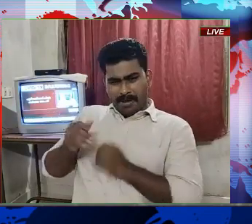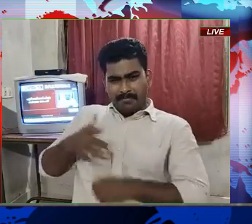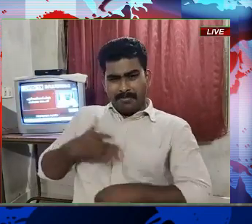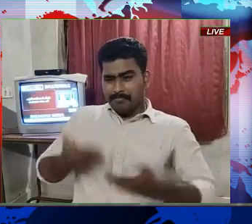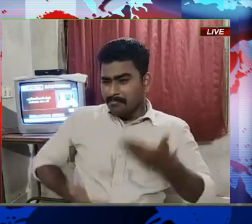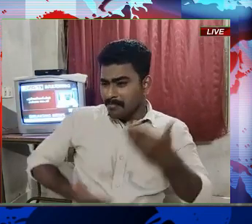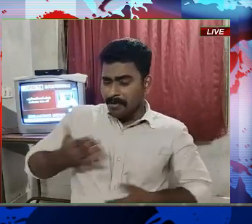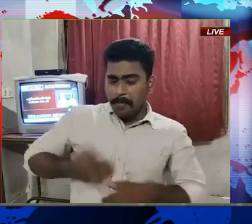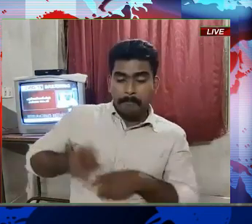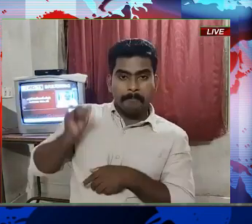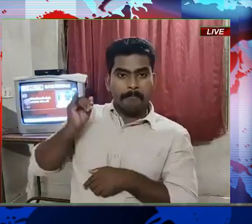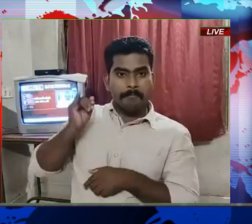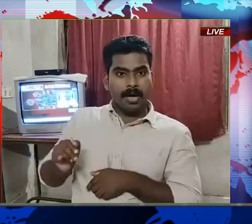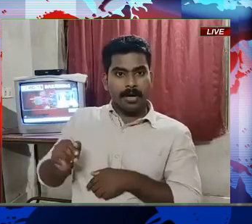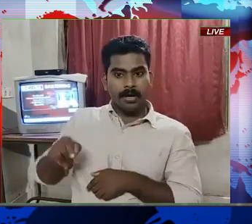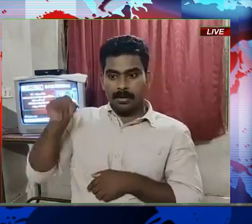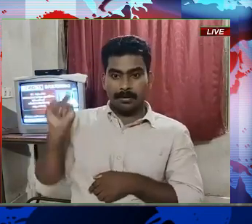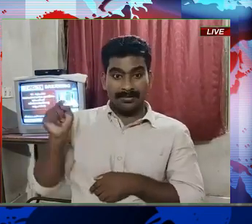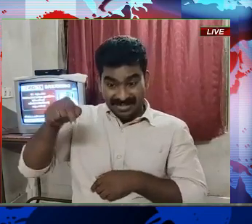നാടിന്